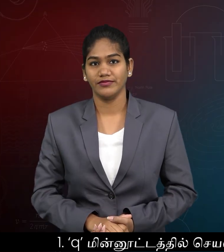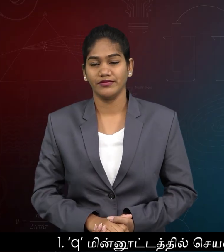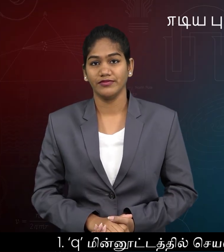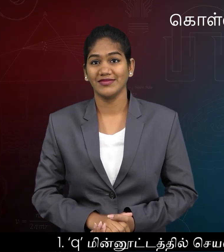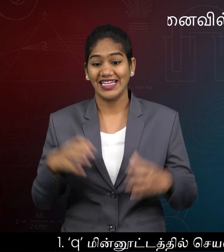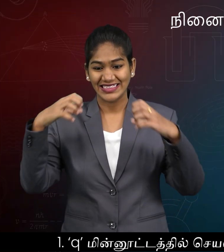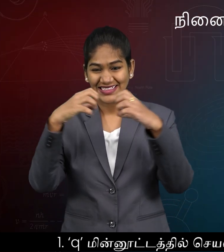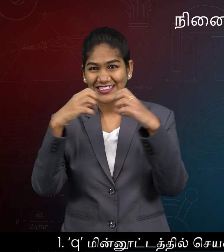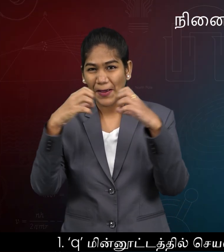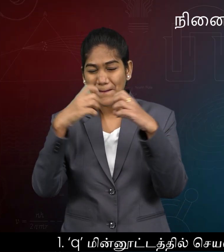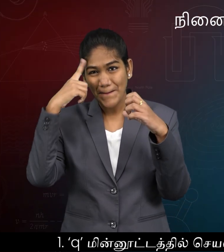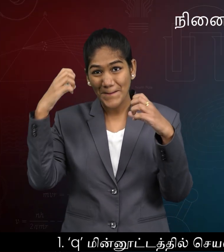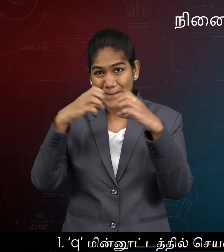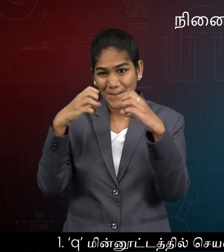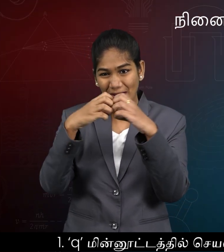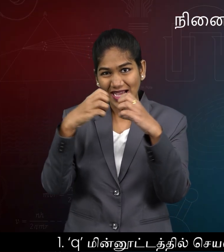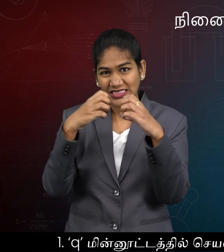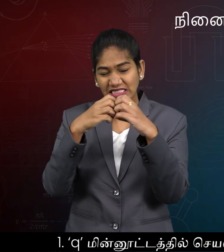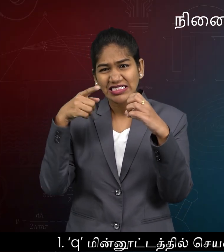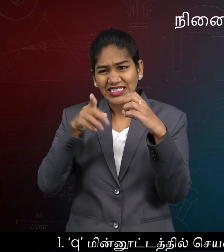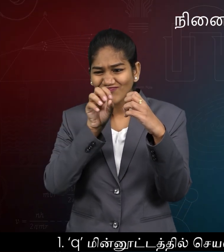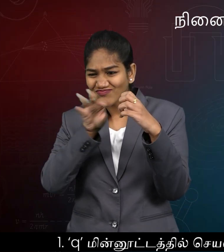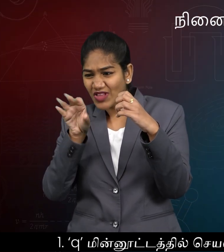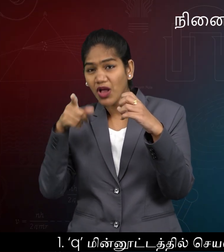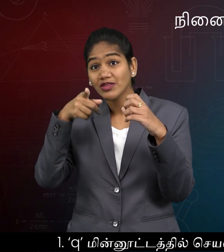Q மின்னோட்டத்தில் செயல்படும் காந்த விசை F ஈடு